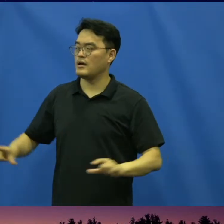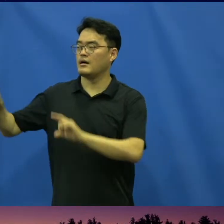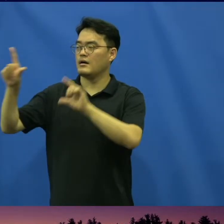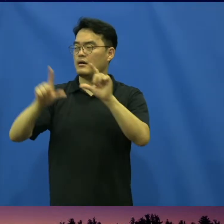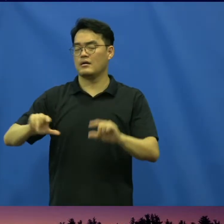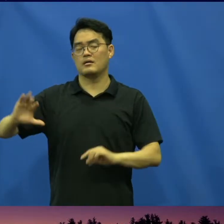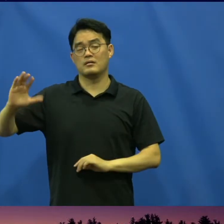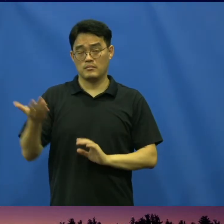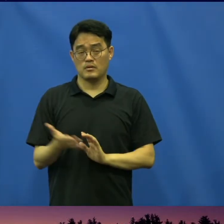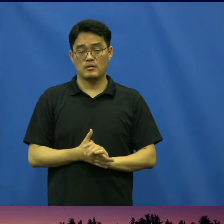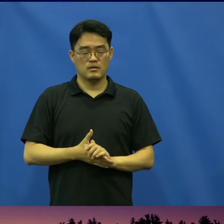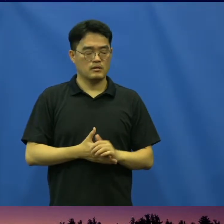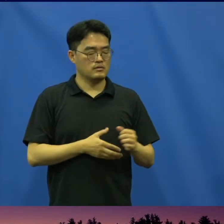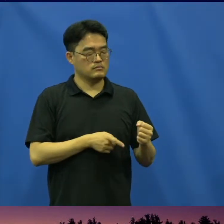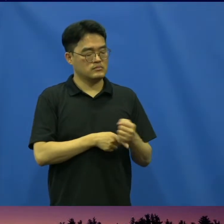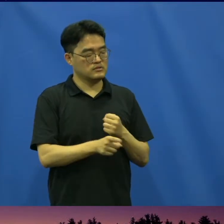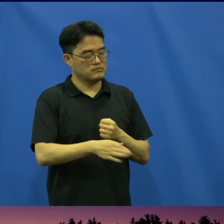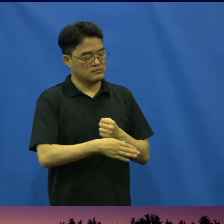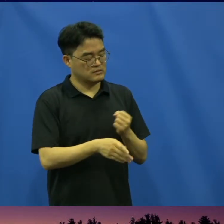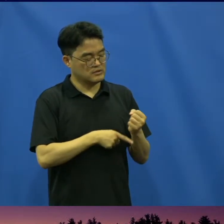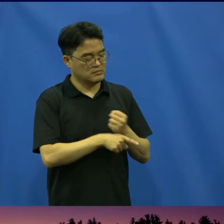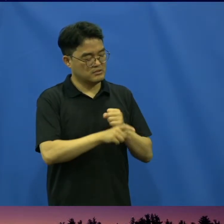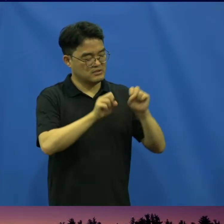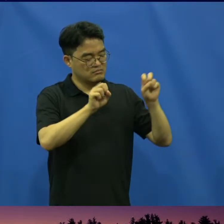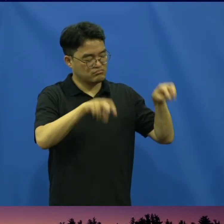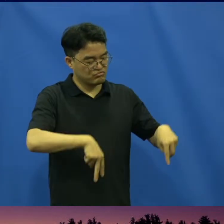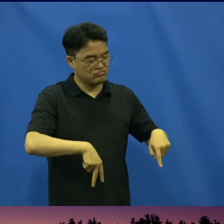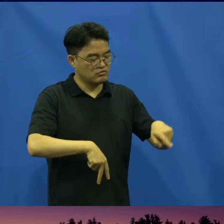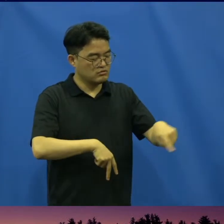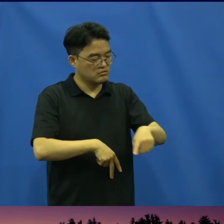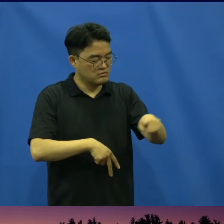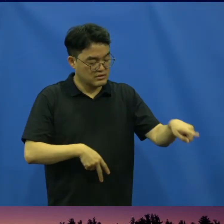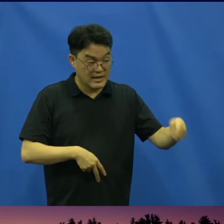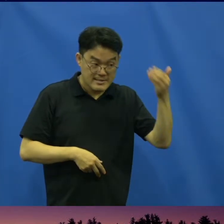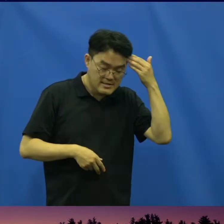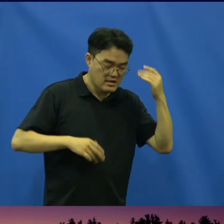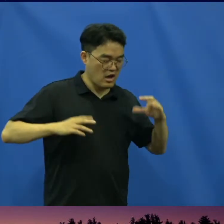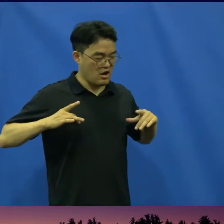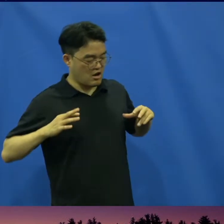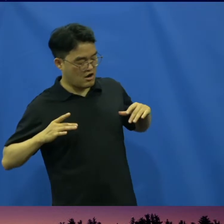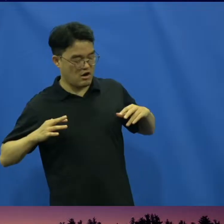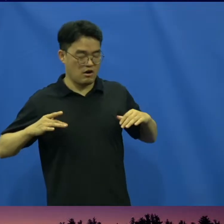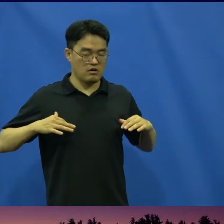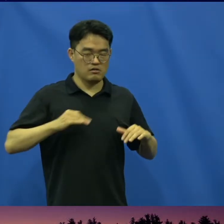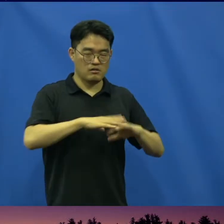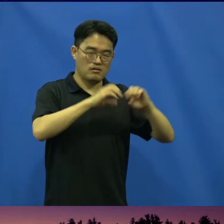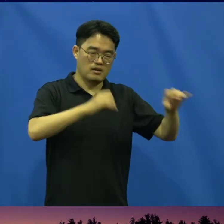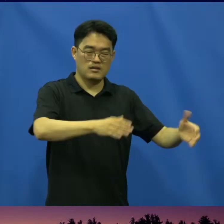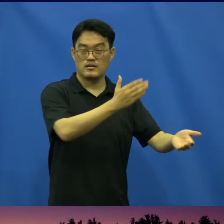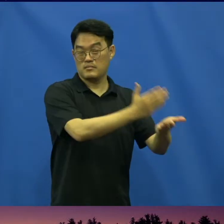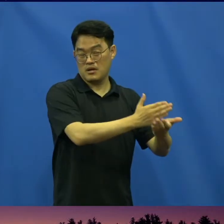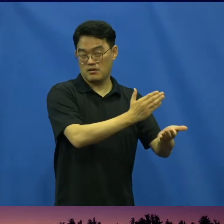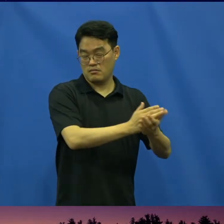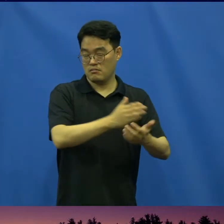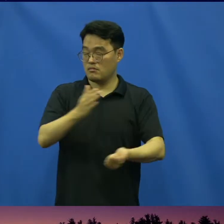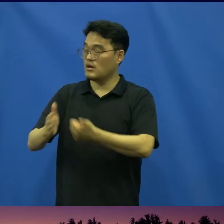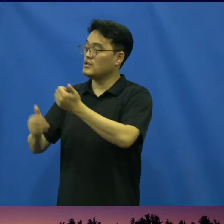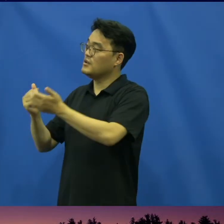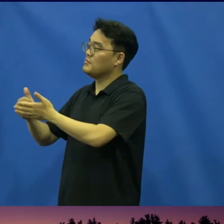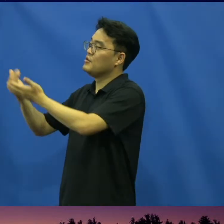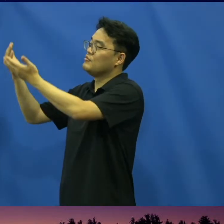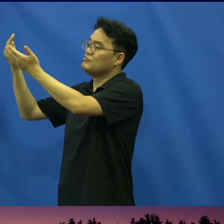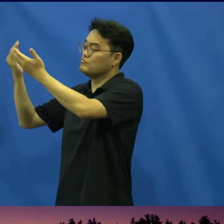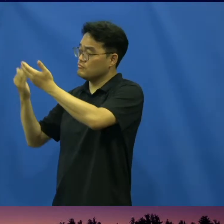무의미한 지식 자랑으로 끝나지 않아야 돼요. 헛된 자랑으로 끝나지 않아야 돼요. 하나님을 위해 우리에게 주어진 시간들을 통하여 가장 의미 있게,